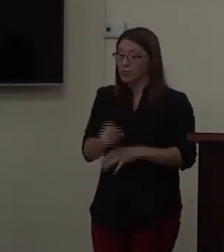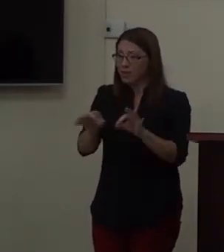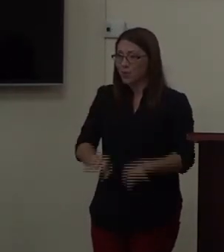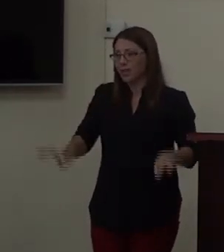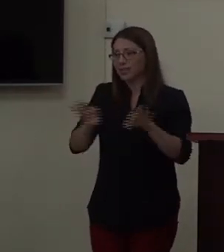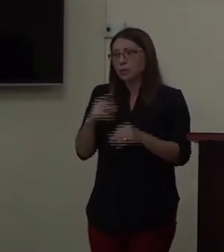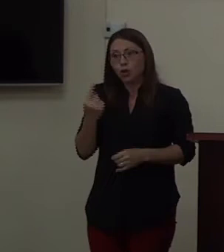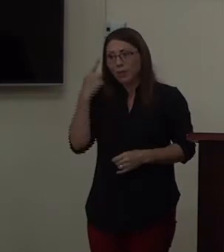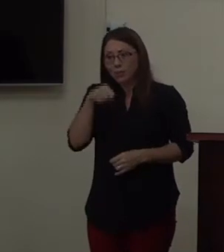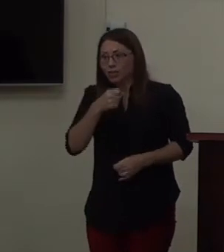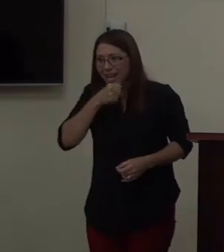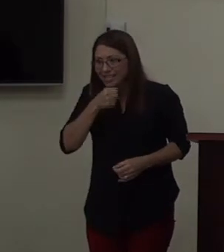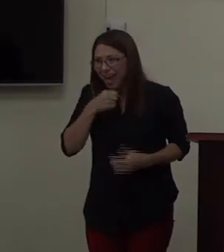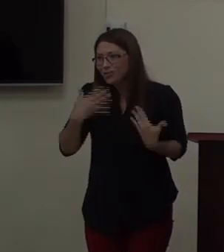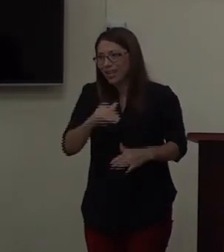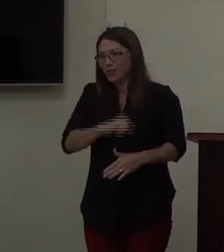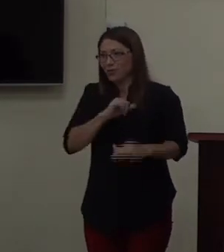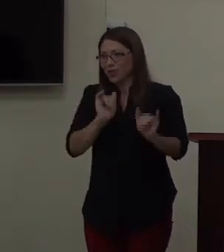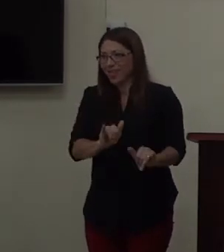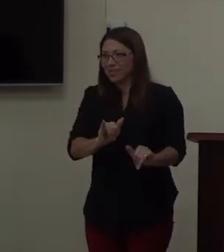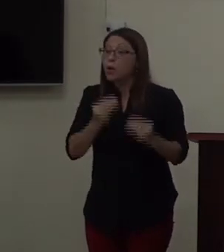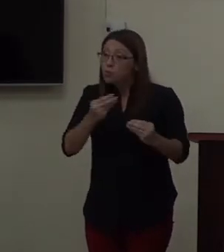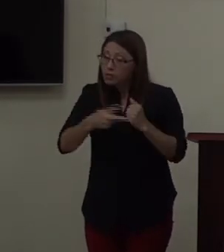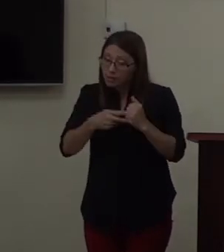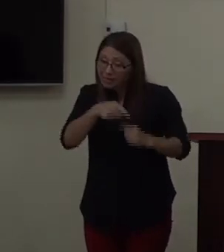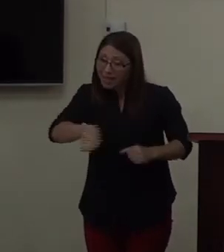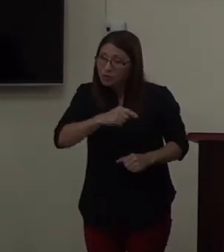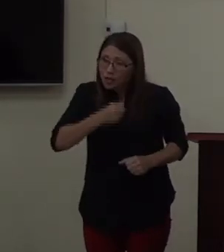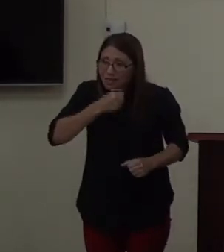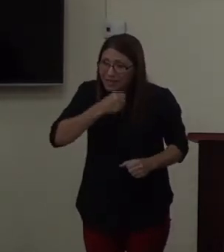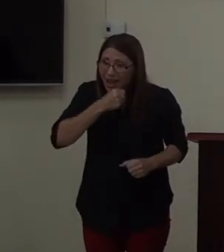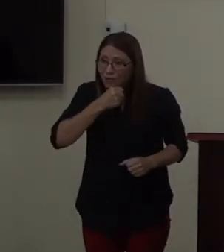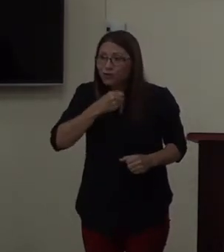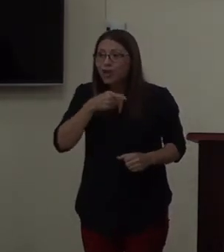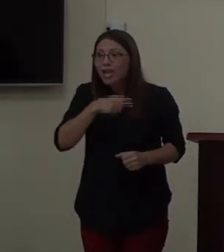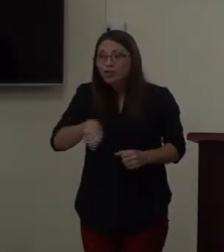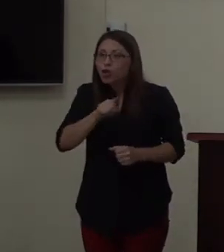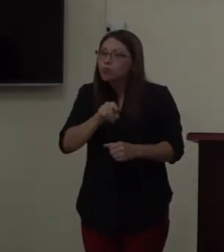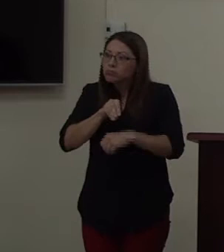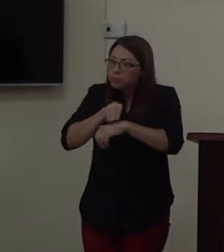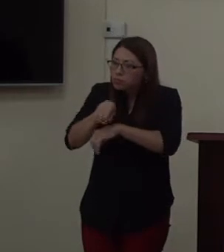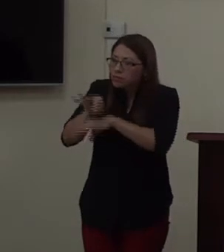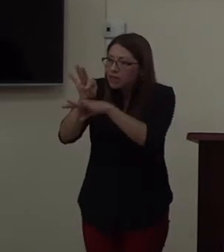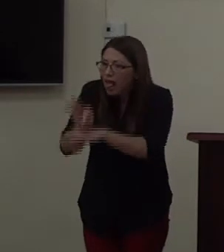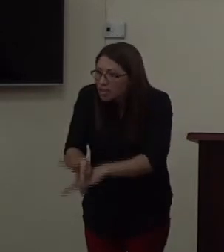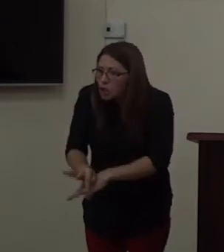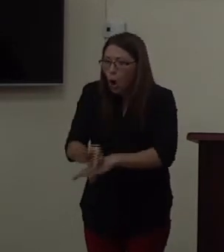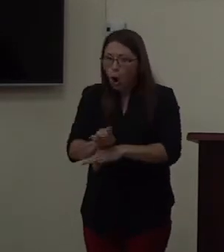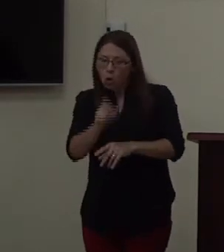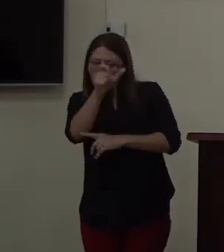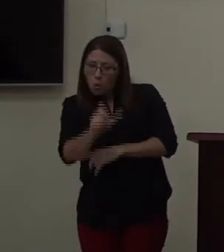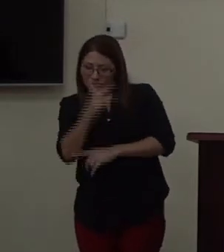por el hecho de ser ancianos, que muchas veces estos ancianos son claramente portadores de tradición, considerados sabios o